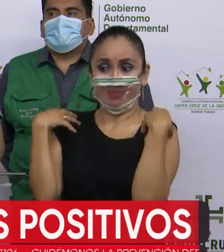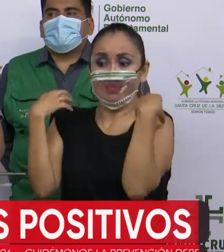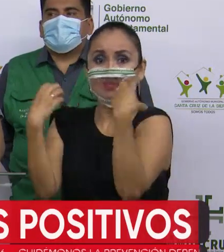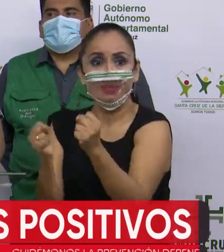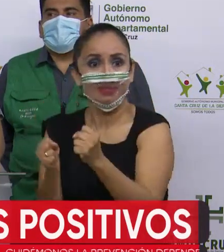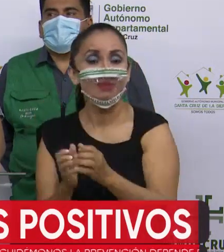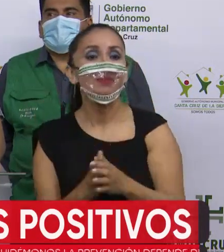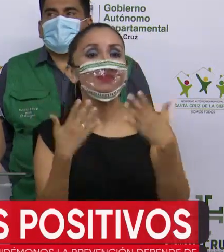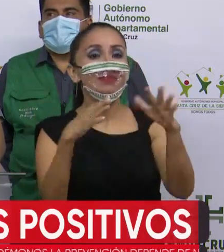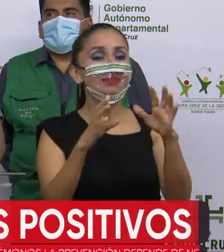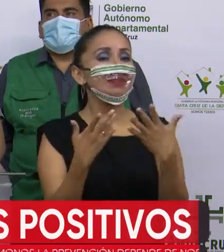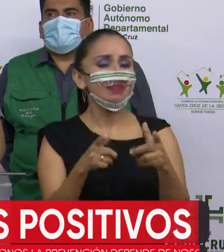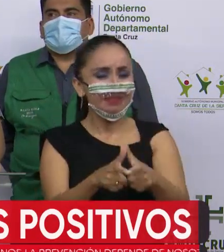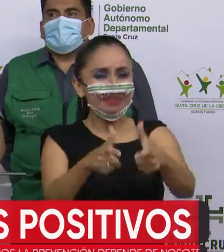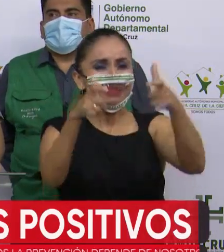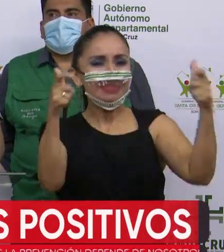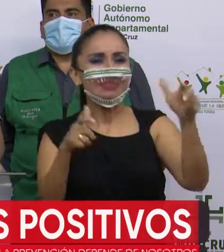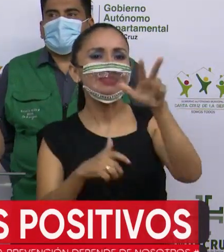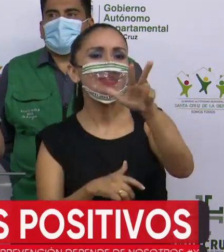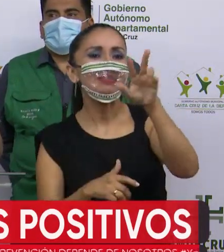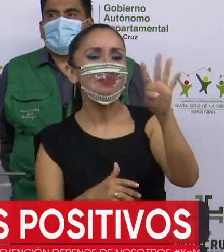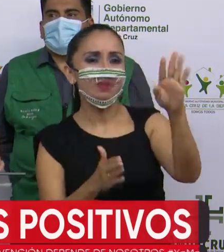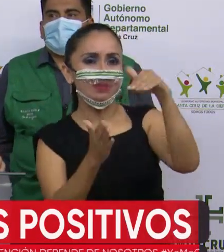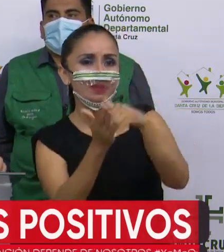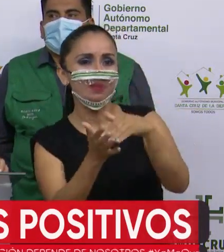que suman a este ejército de